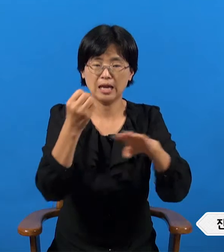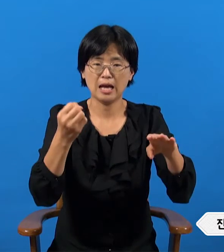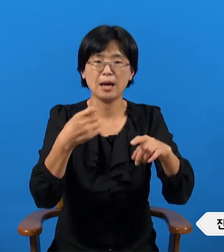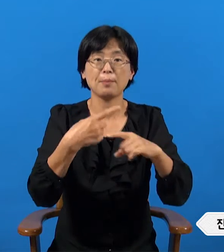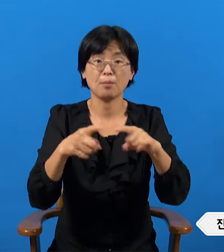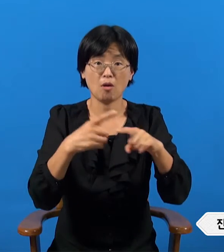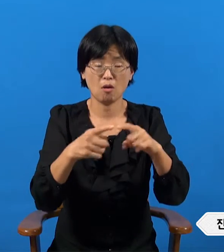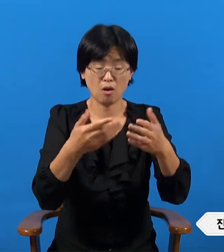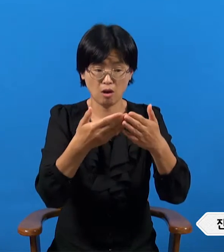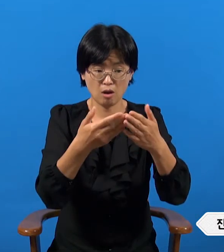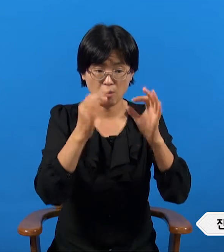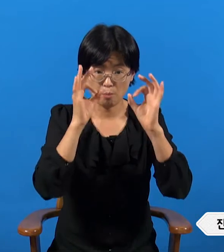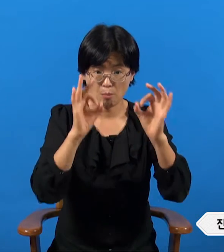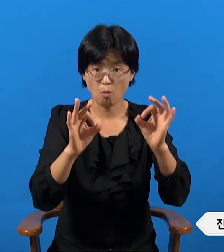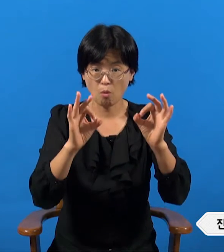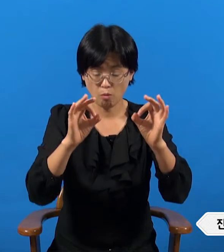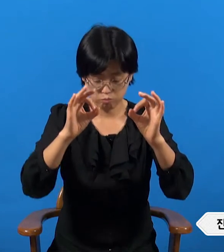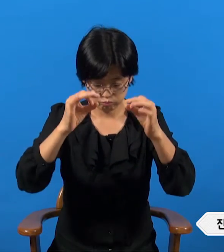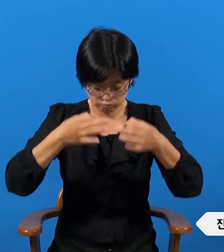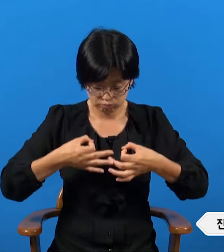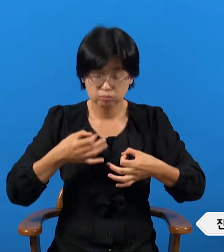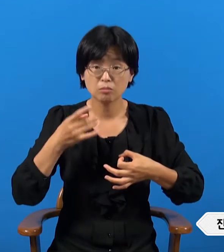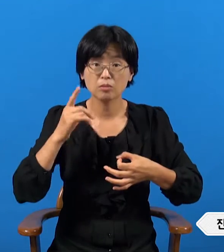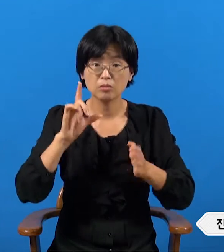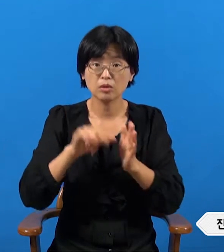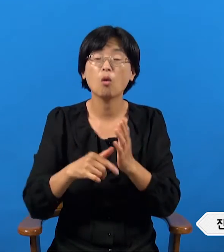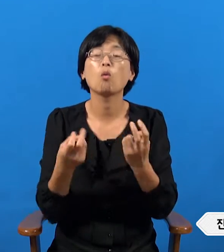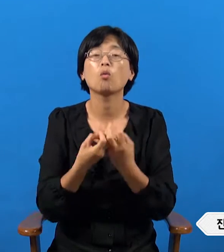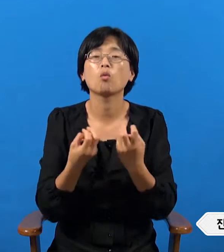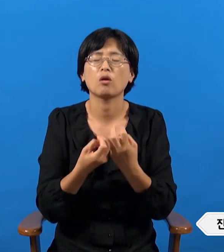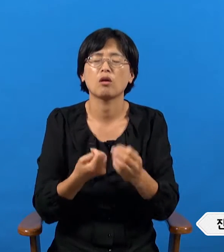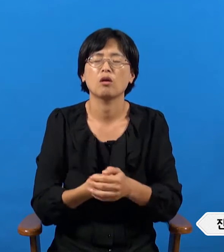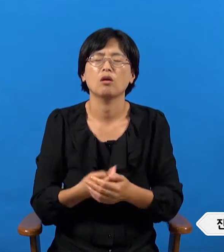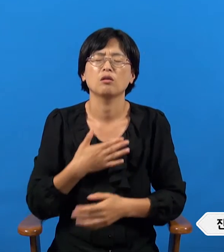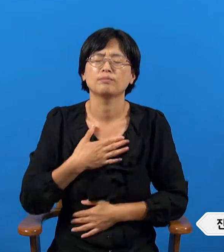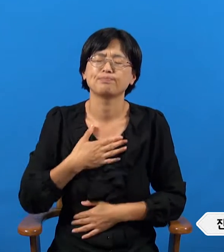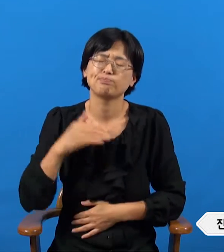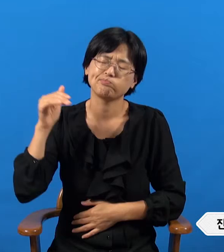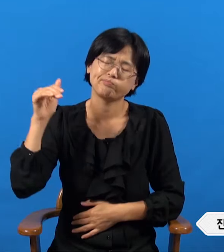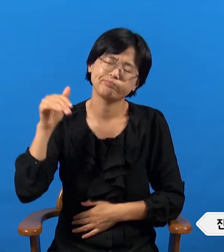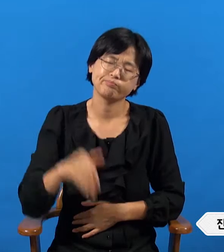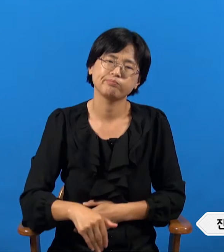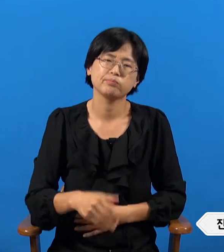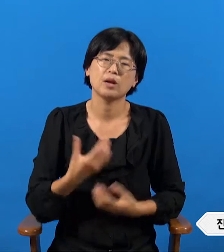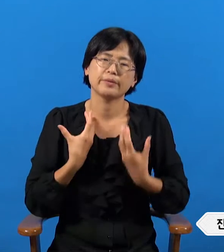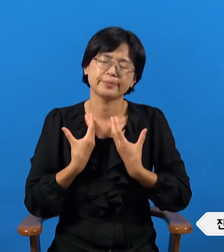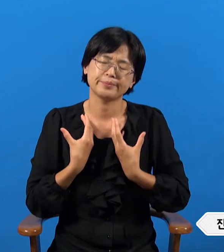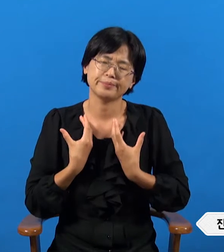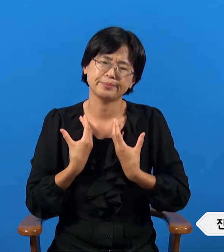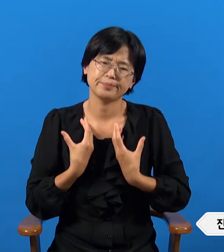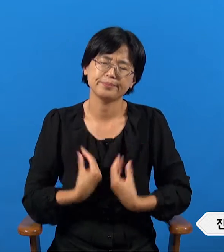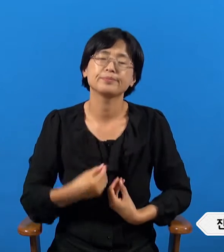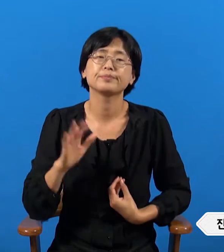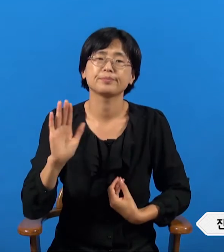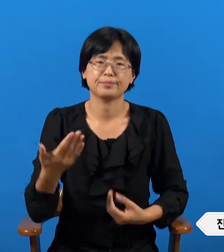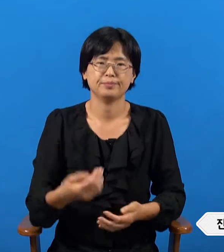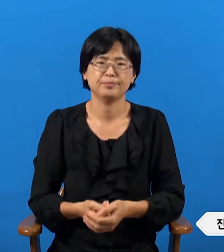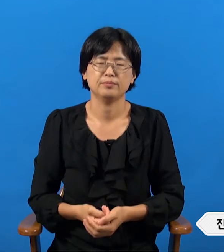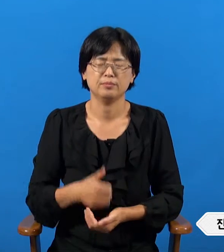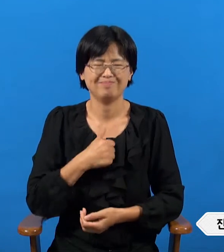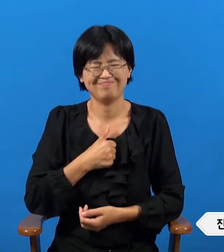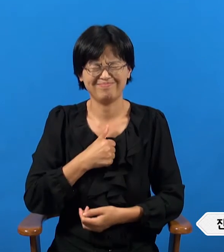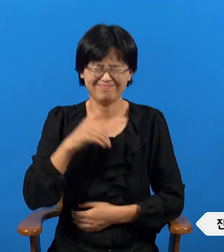순간 우리는 우리 자신을 향한 비약 가운데 깊은 나락에 떨어질 수밖에 없는, 그래서